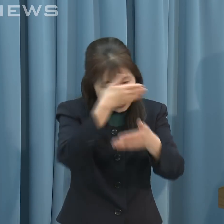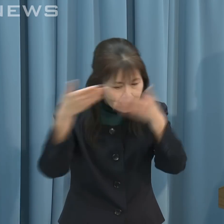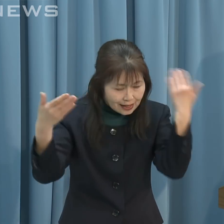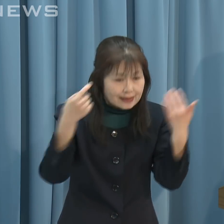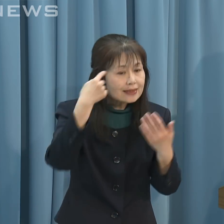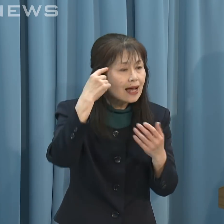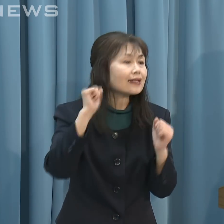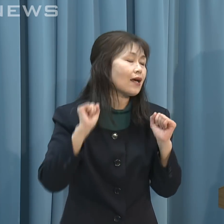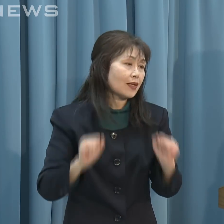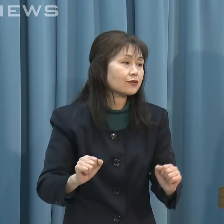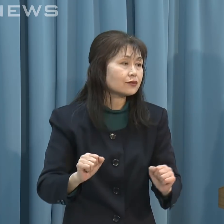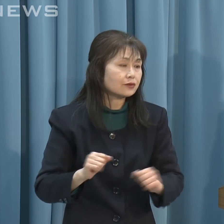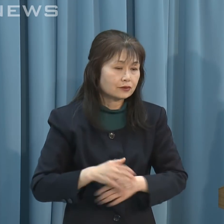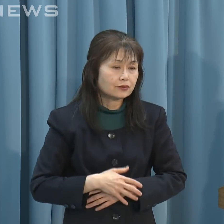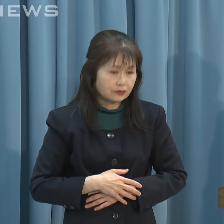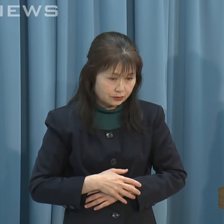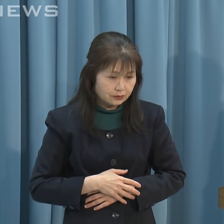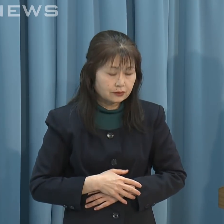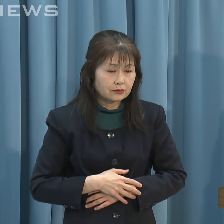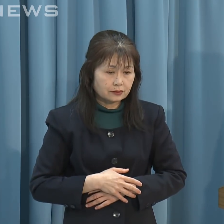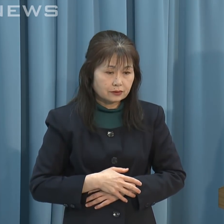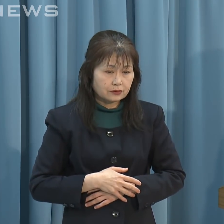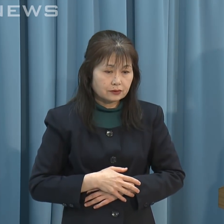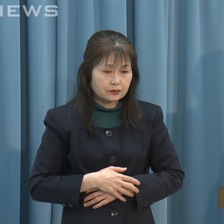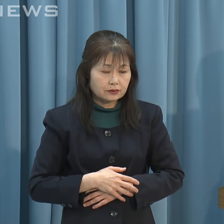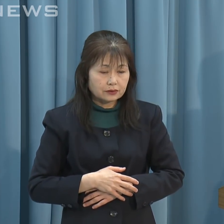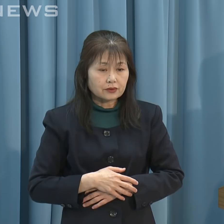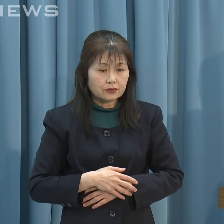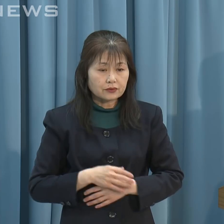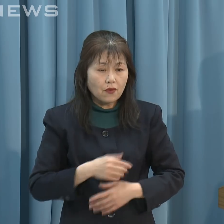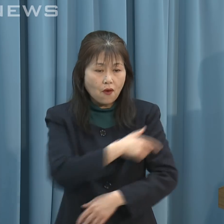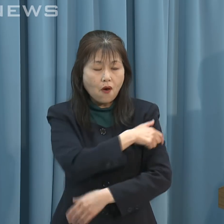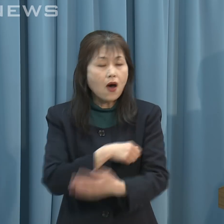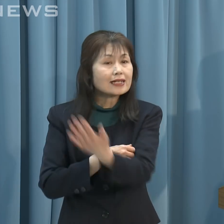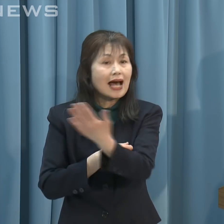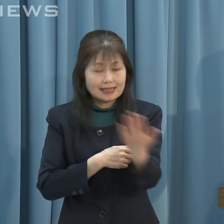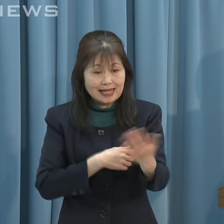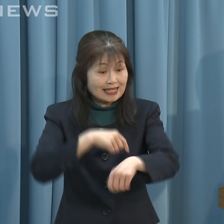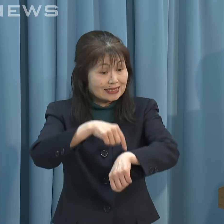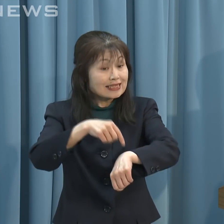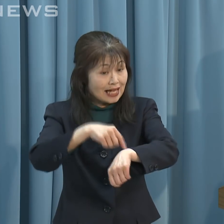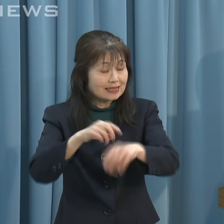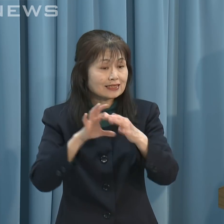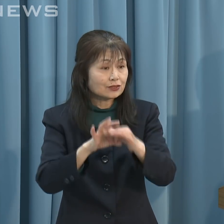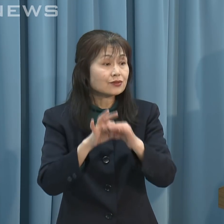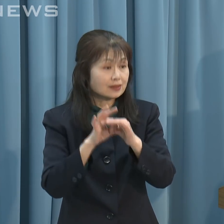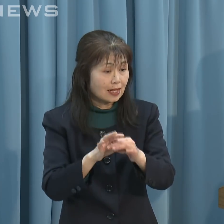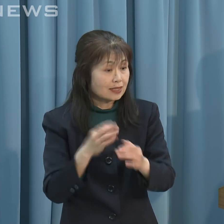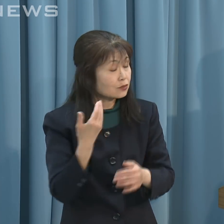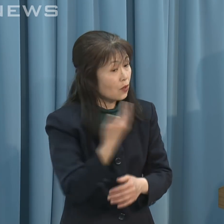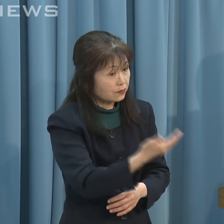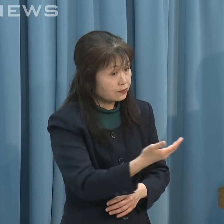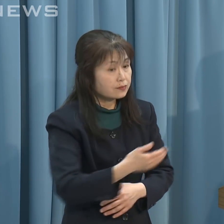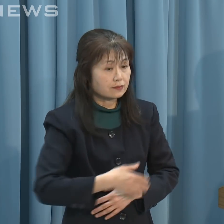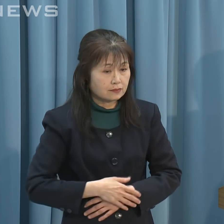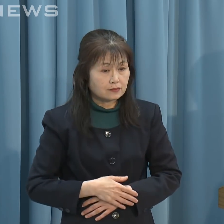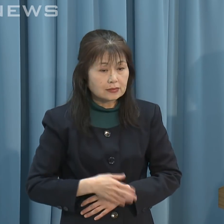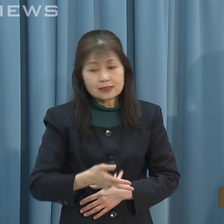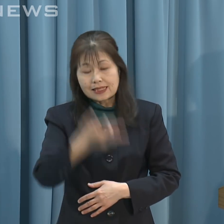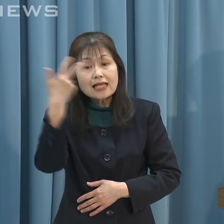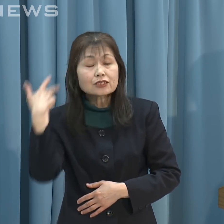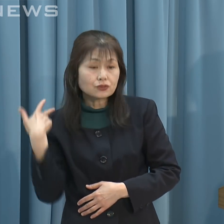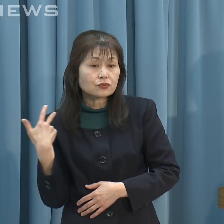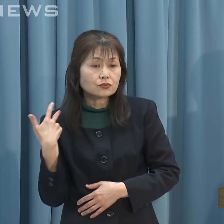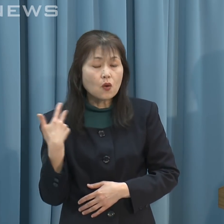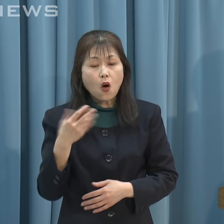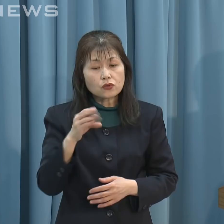い。 すみません、あともう一個会見時間についてなんですけど、はい、先週のその外出の自粛の要請の時も土曜日